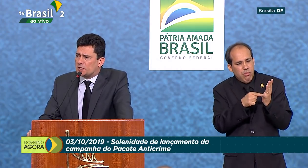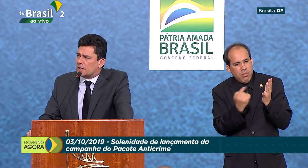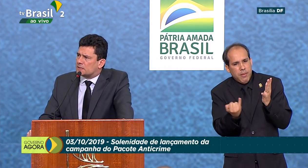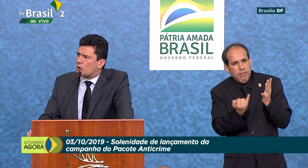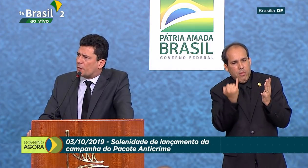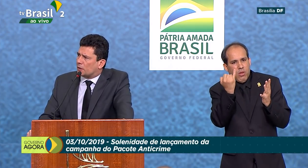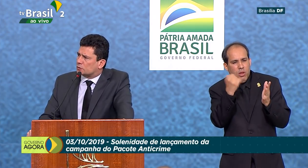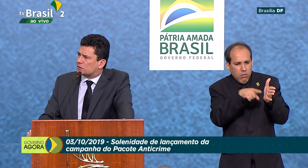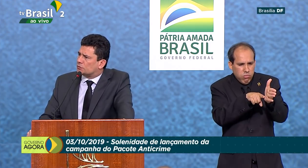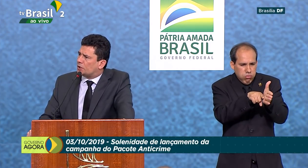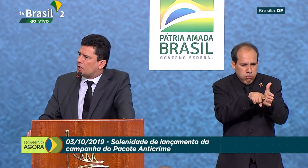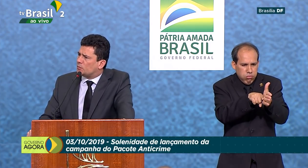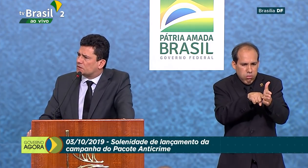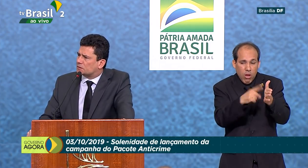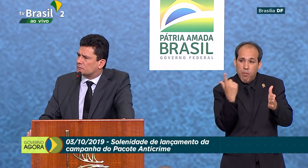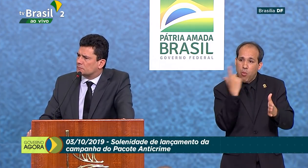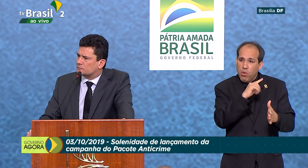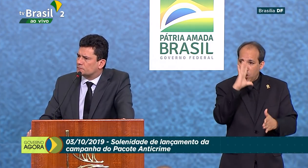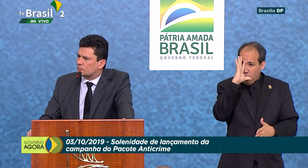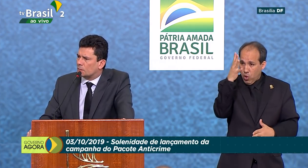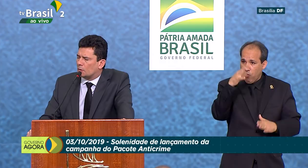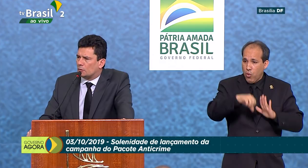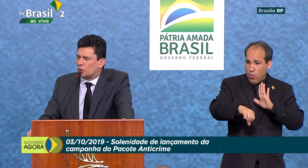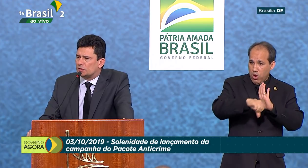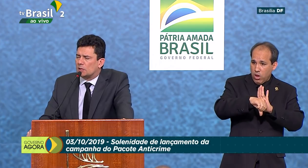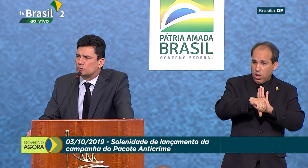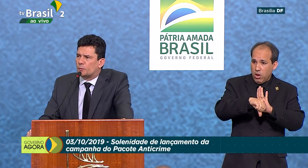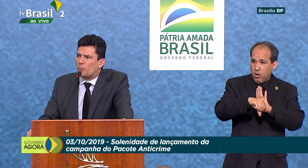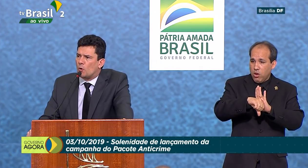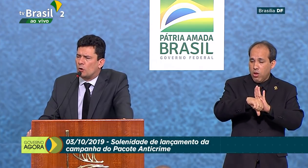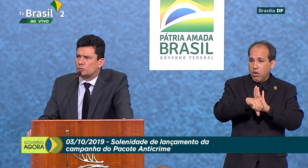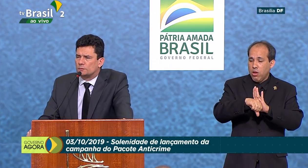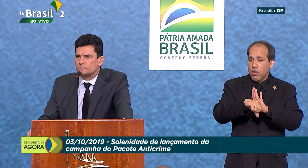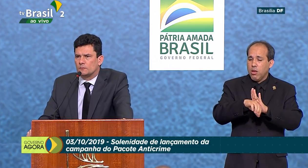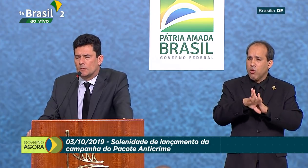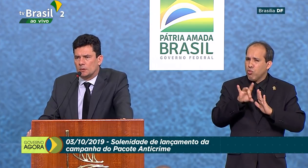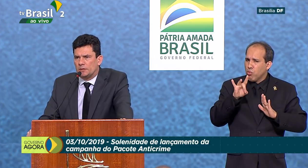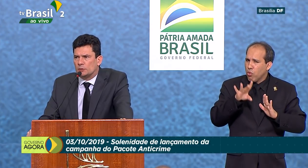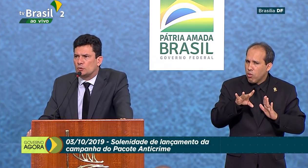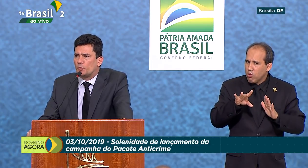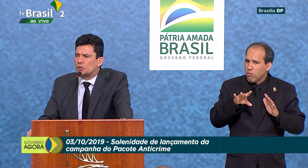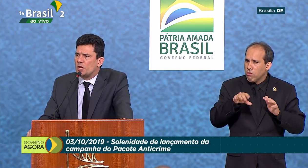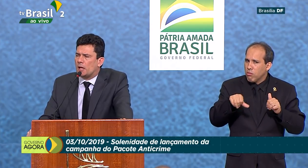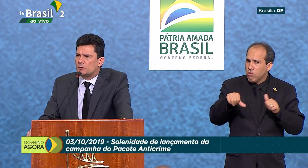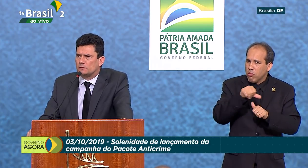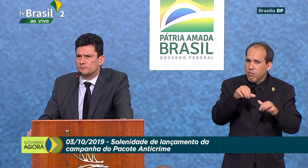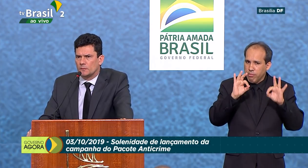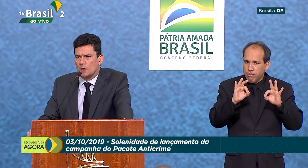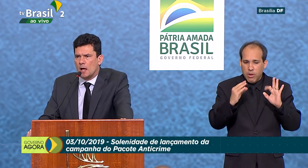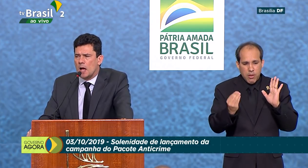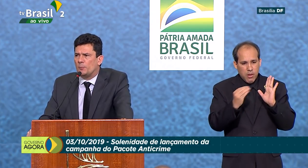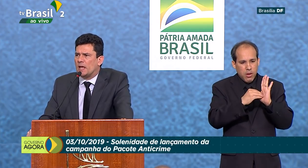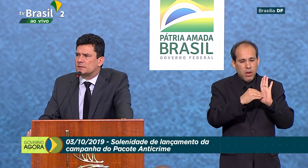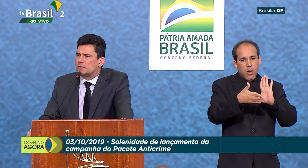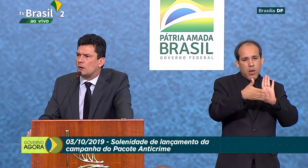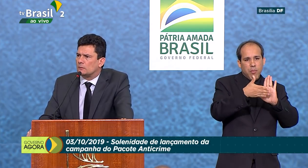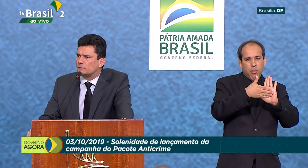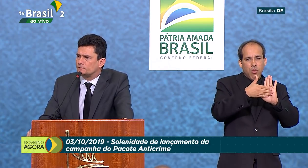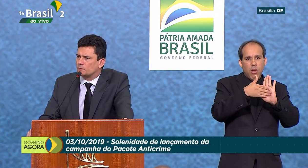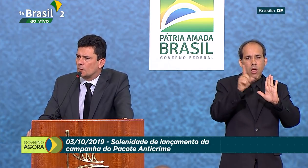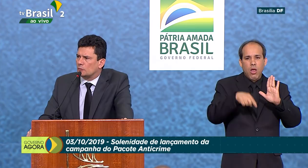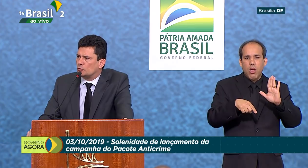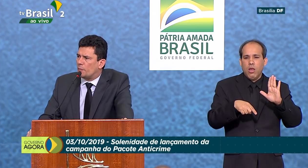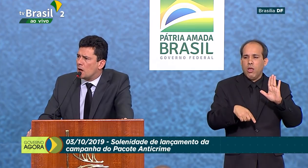de investigação para resolução de crimes. Nós estamos propondo, dentro do projeto, a